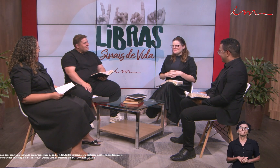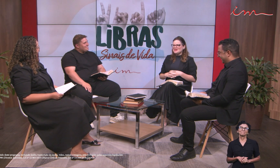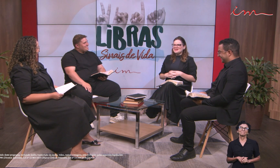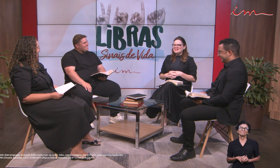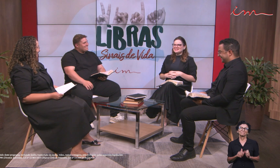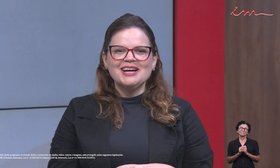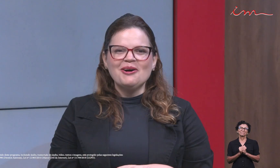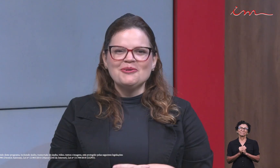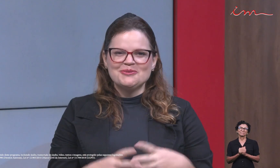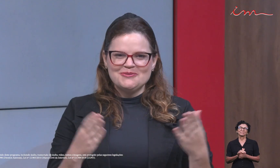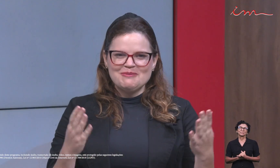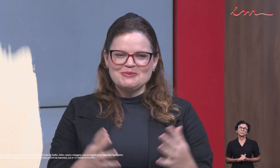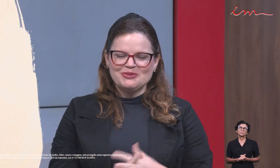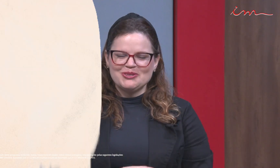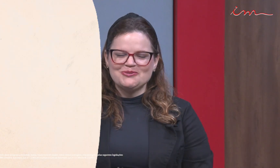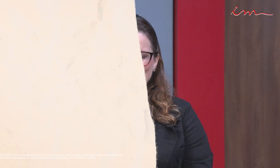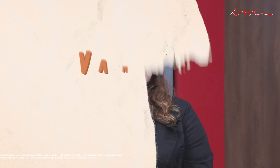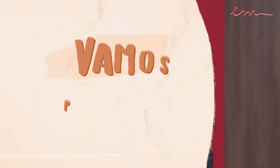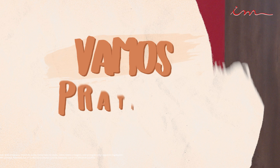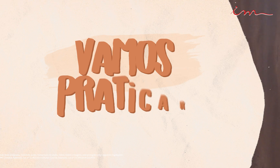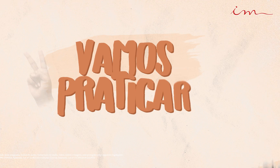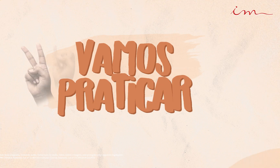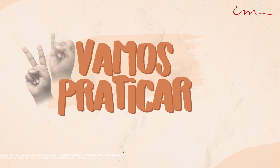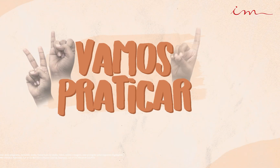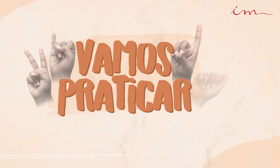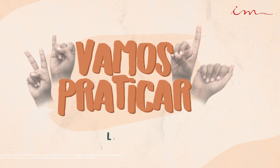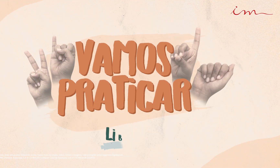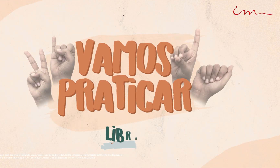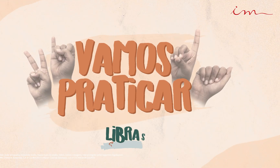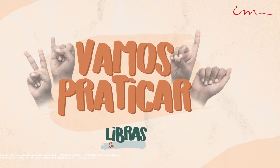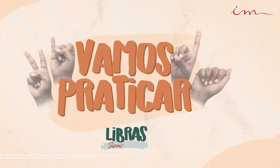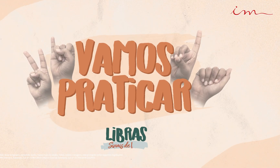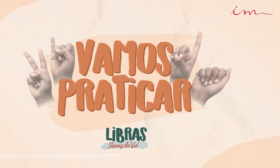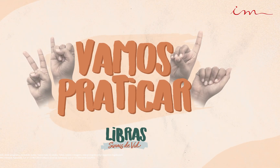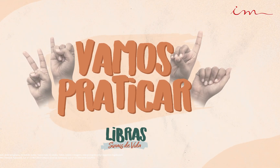Amém. Amém. Então, vamos para o nosso Vamos Praticar.